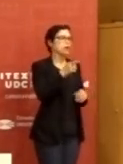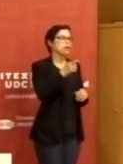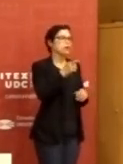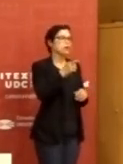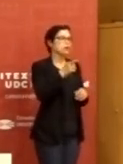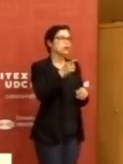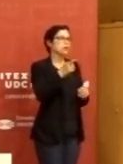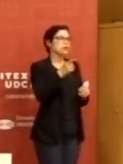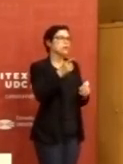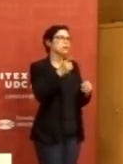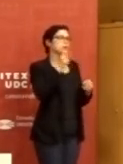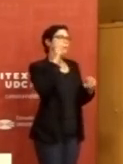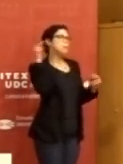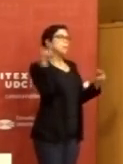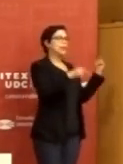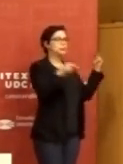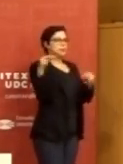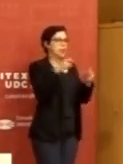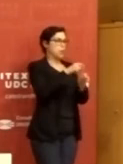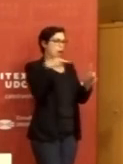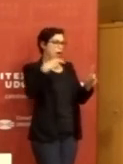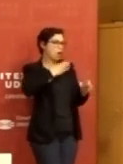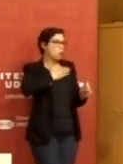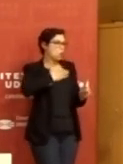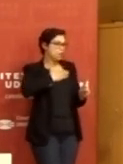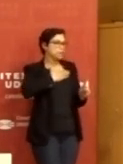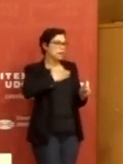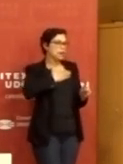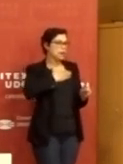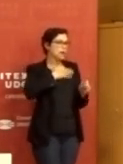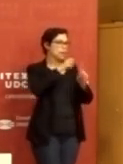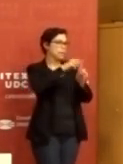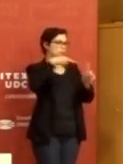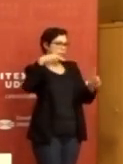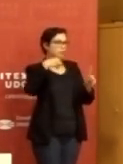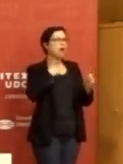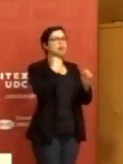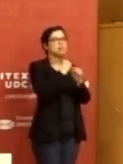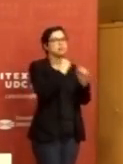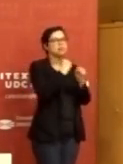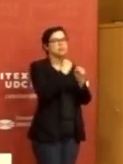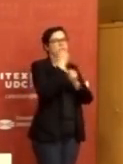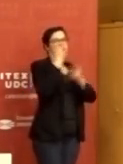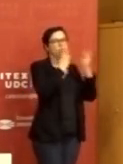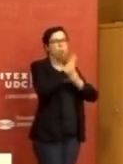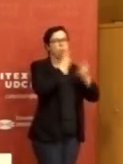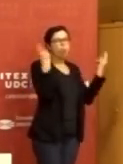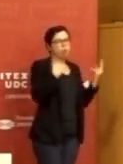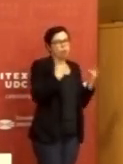nuestra perspectiva y por el ámbito en el que trabajamos, yo no he tocado el tema del empleo público, que también puede